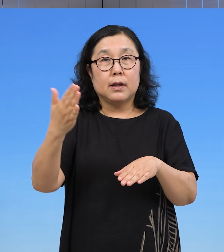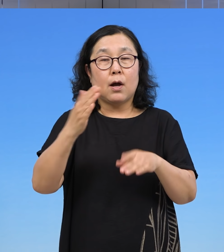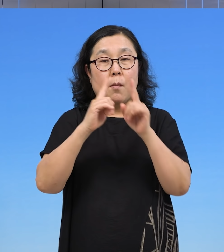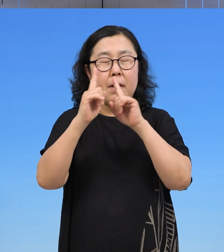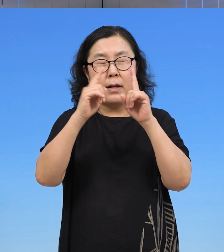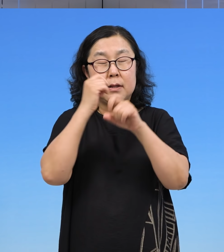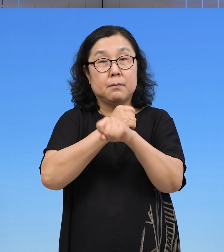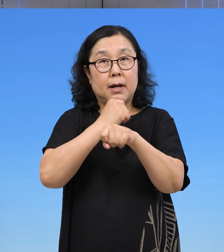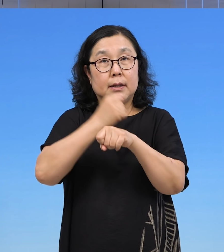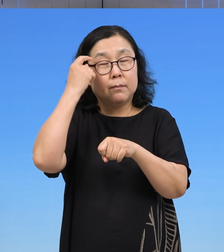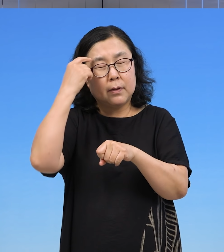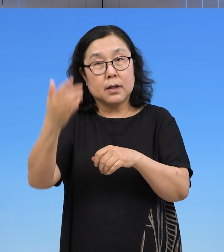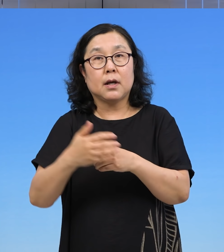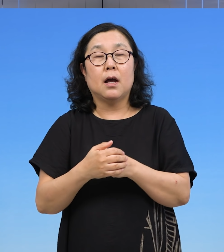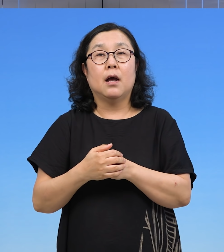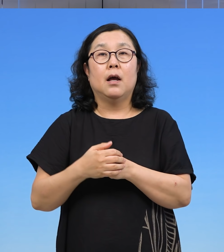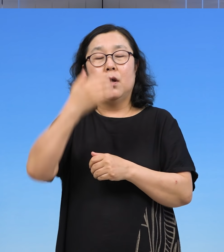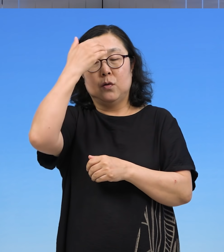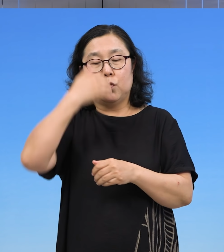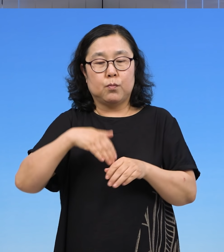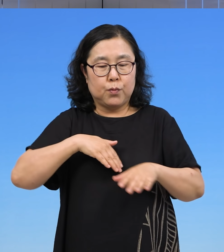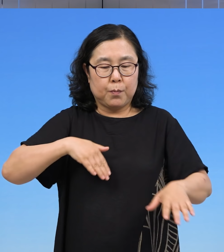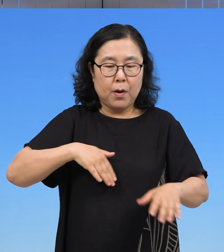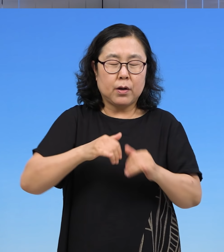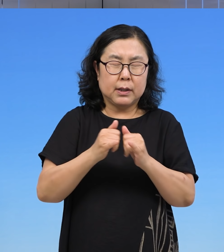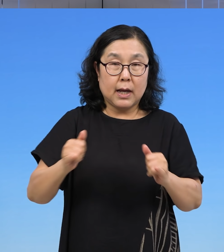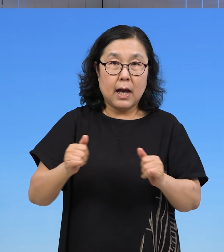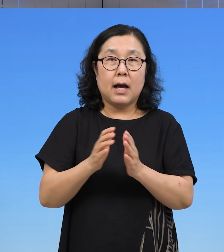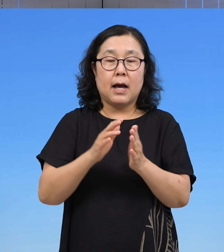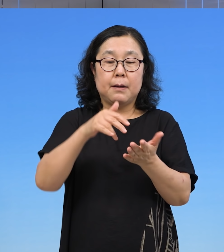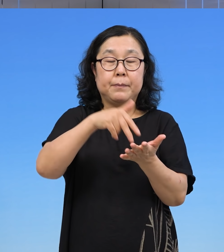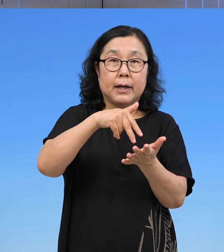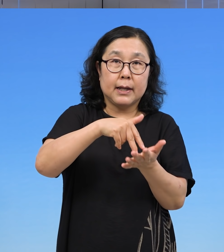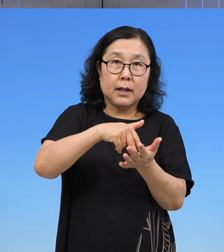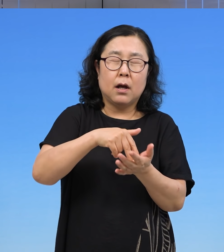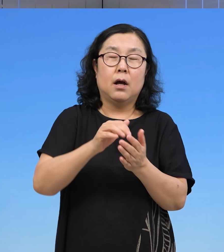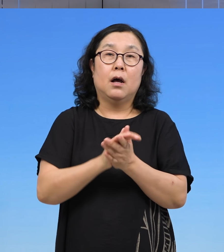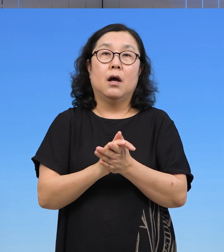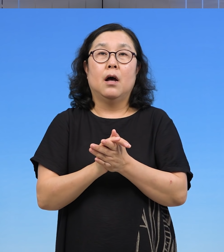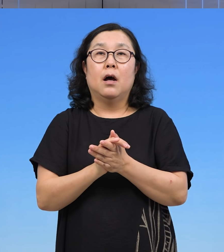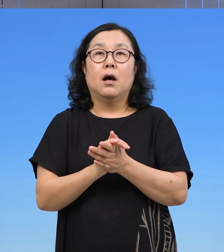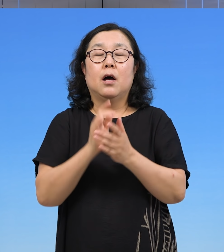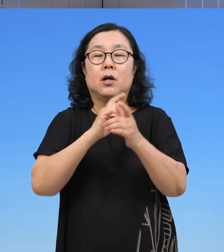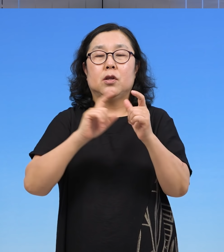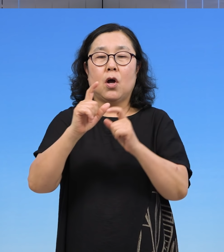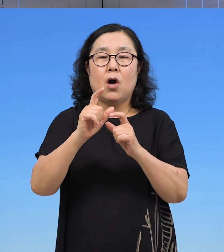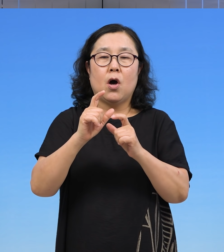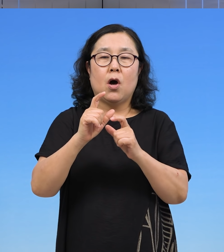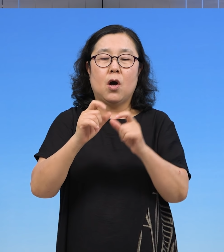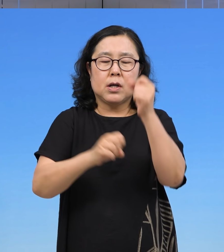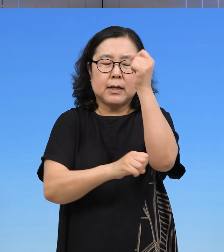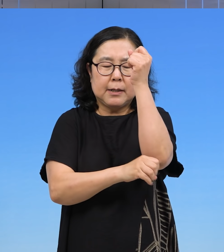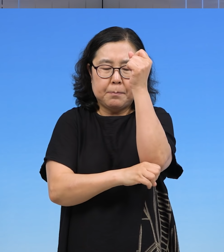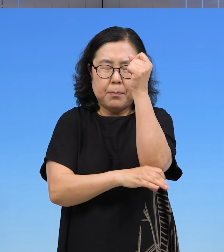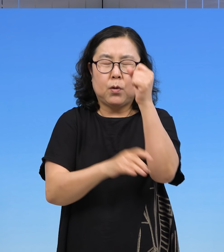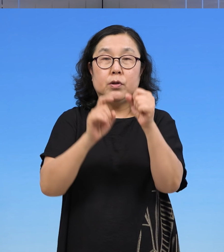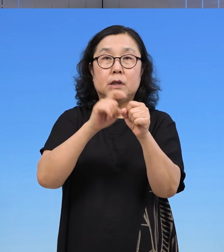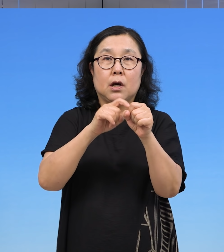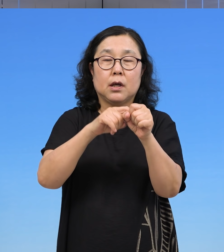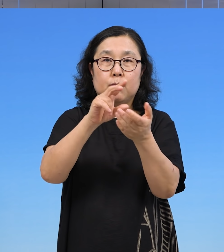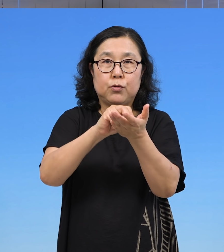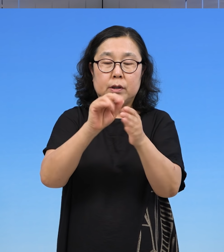말씀을 주시는가 하니까요 중풍병자 편에 서서 보다 근원적인 문제를 해결해 주시기